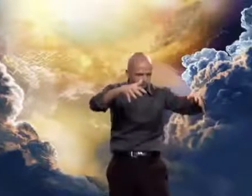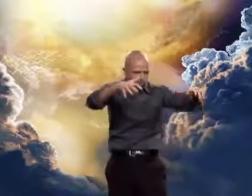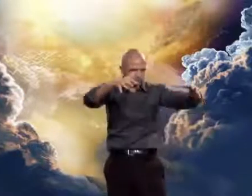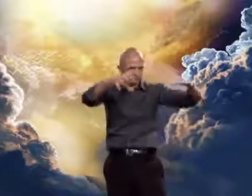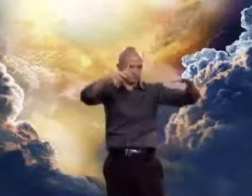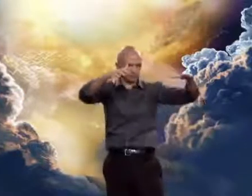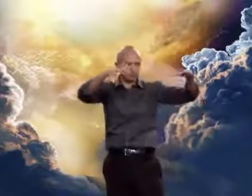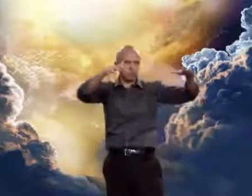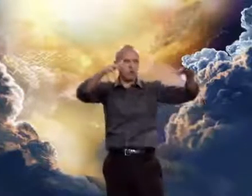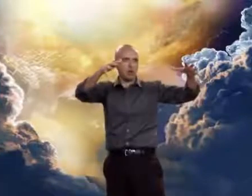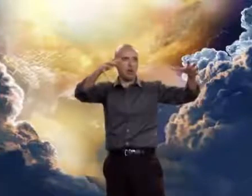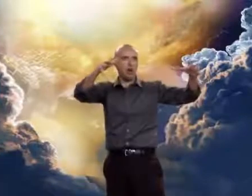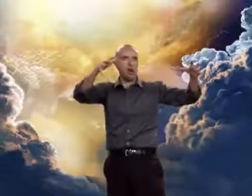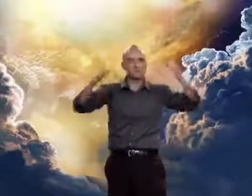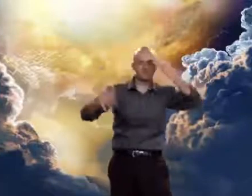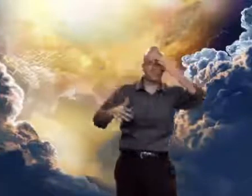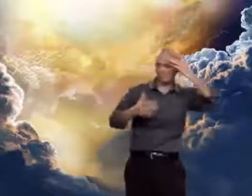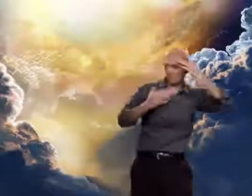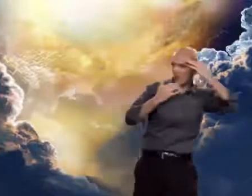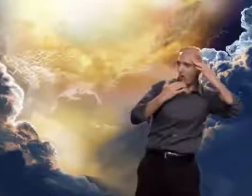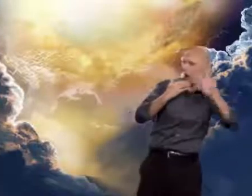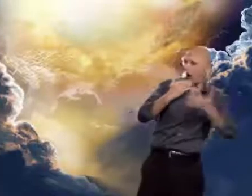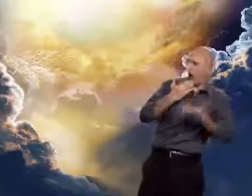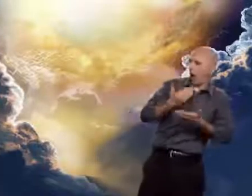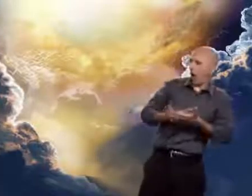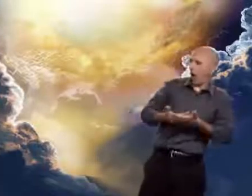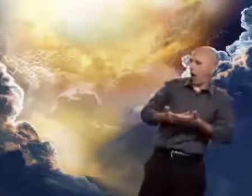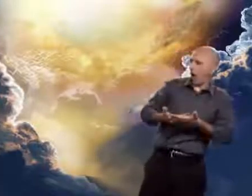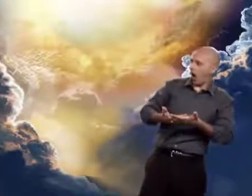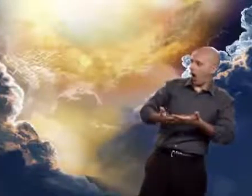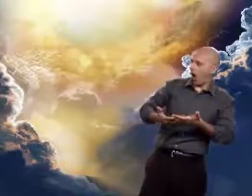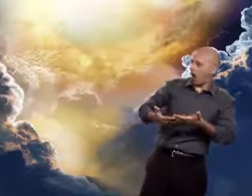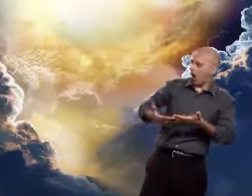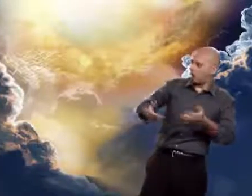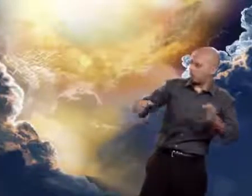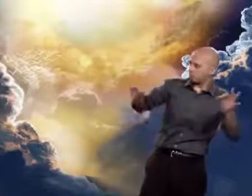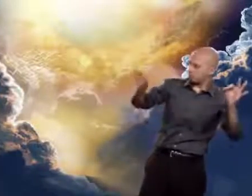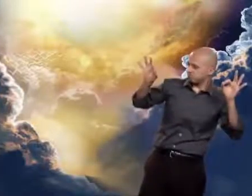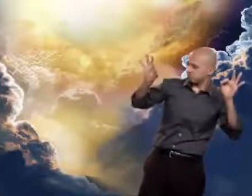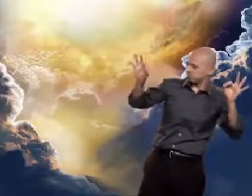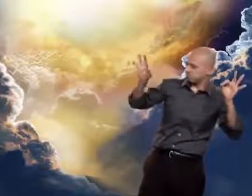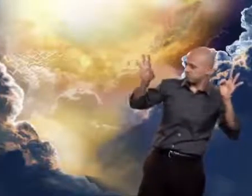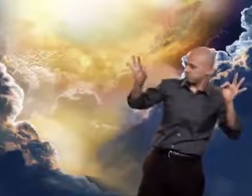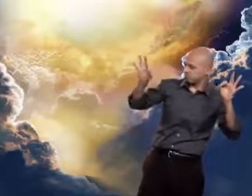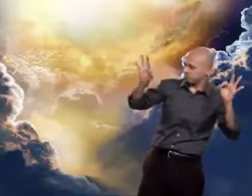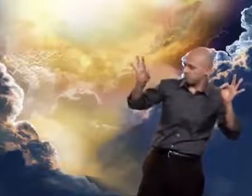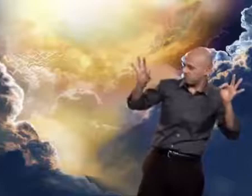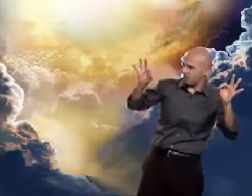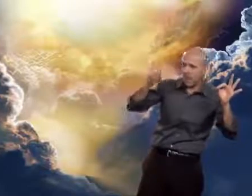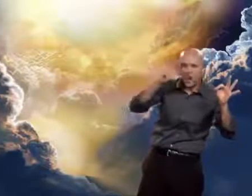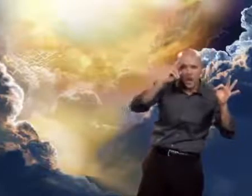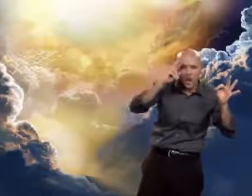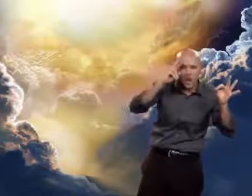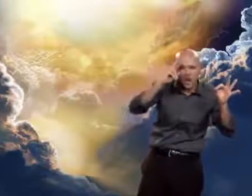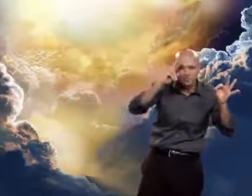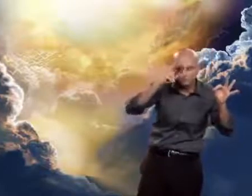qualquer coisa mais elevada. Somente a graça de Deus tem poder para elevar o ser humano. Deixado a si mesmo, seu caminho